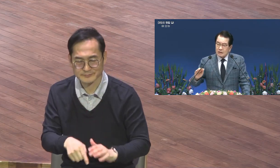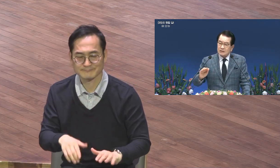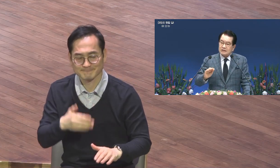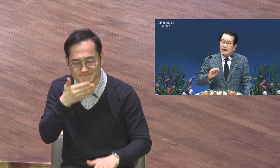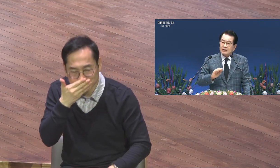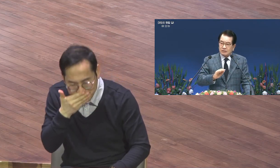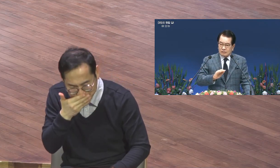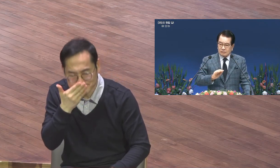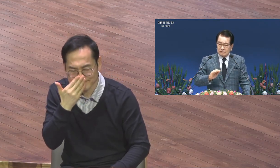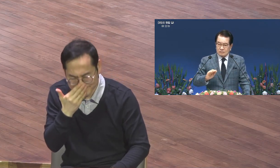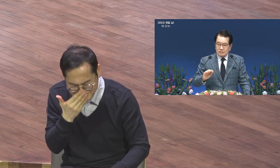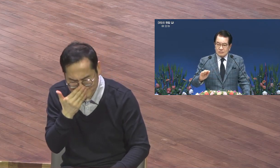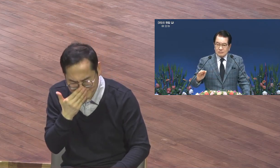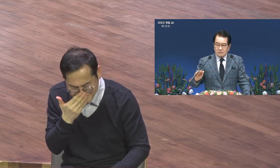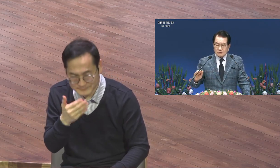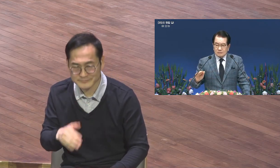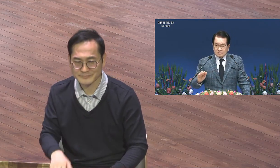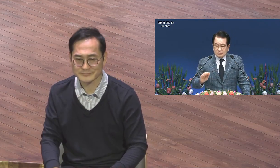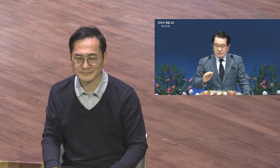아주 평화스럽게 시작하지요.